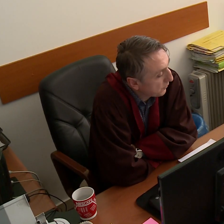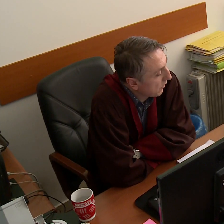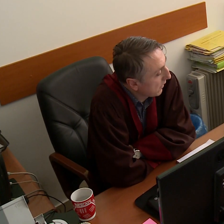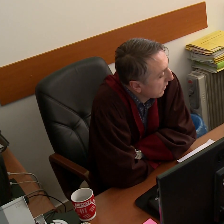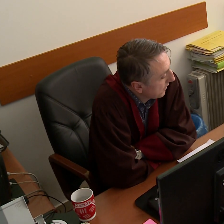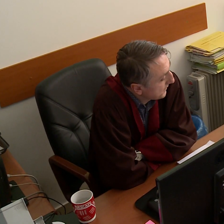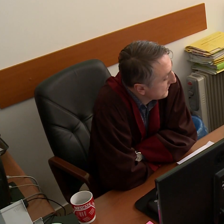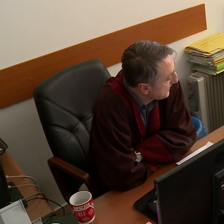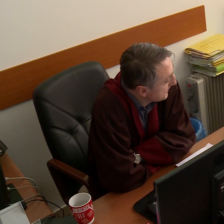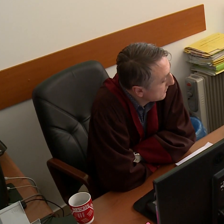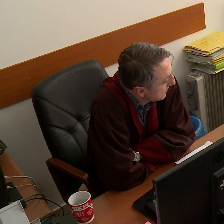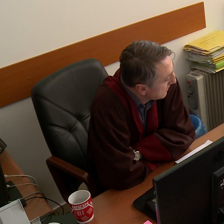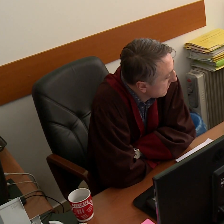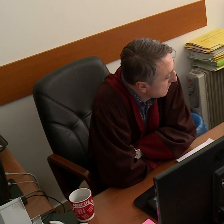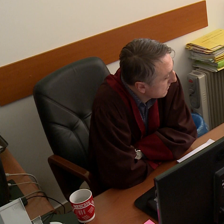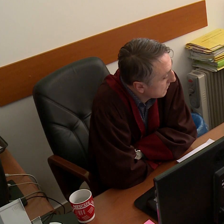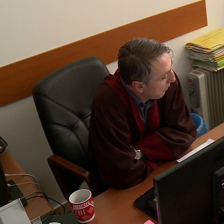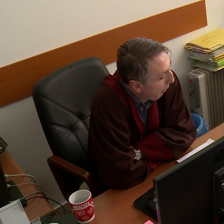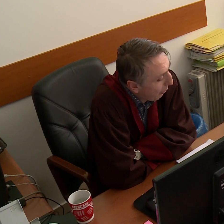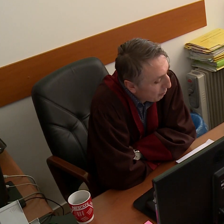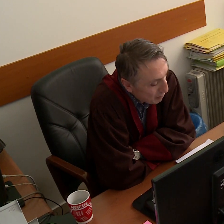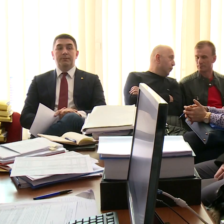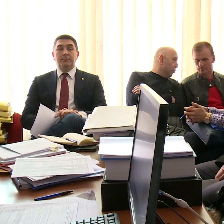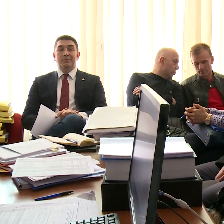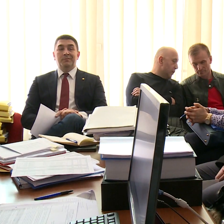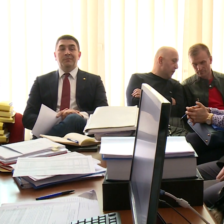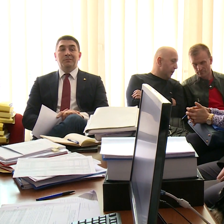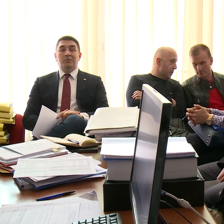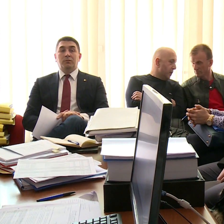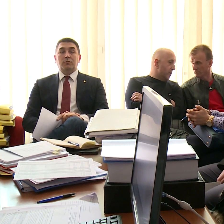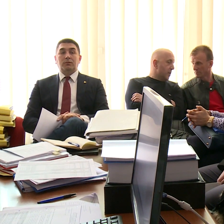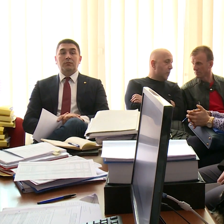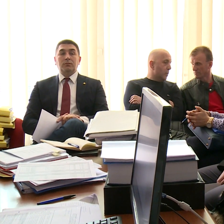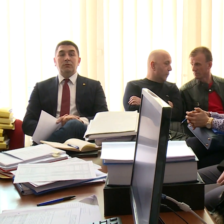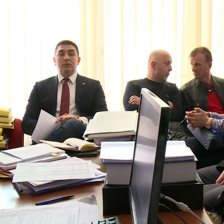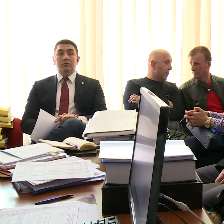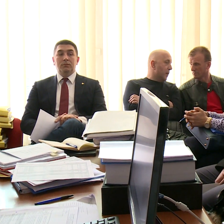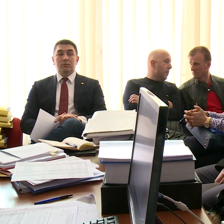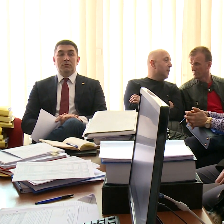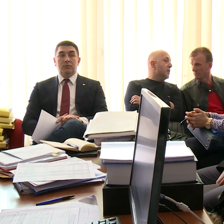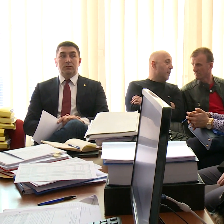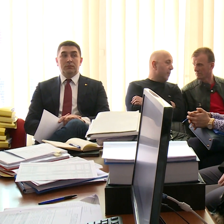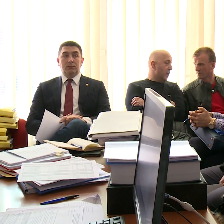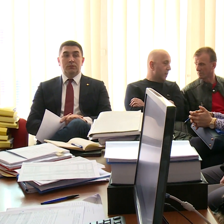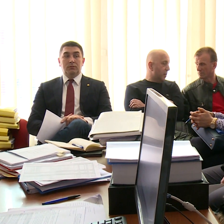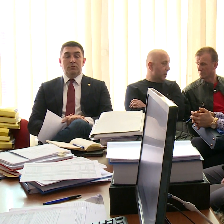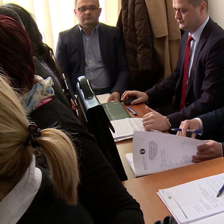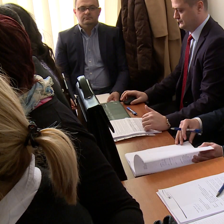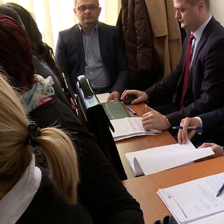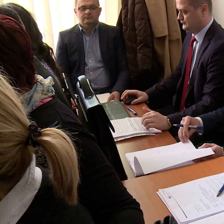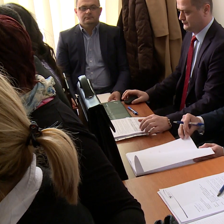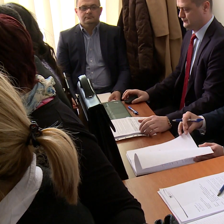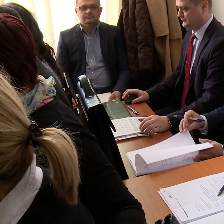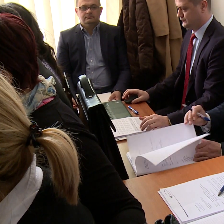Iza stečajne mase izuzeta je imovina koja je obezbijeđena hipotekama. Riječ je o nekretnini na ulazu u firmu koja pripada supruzi